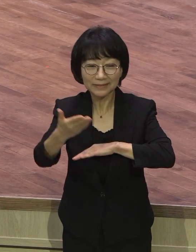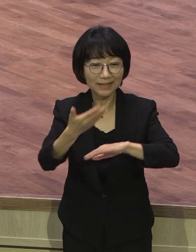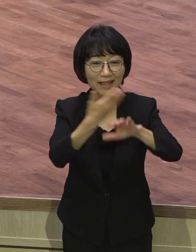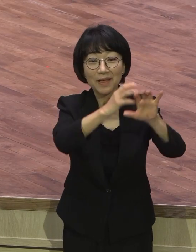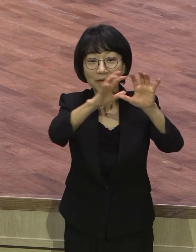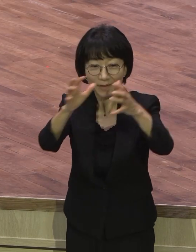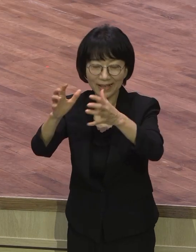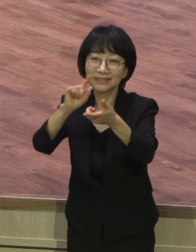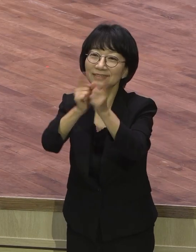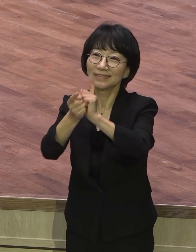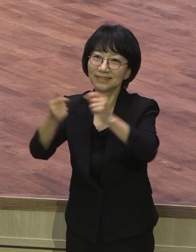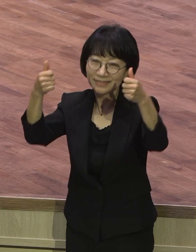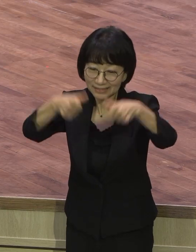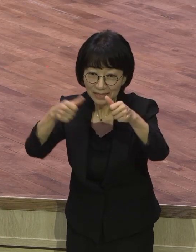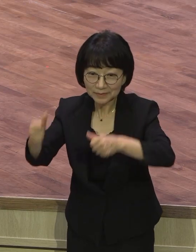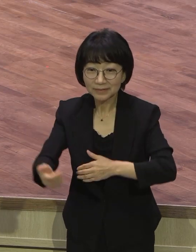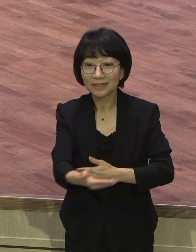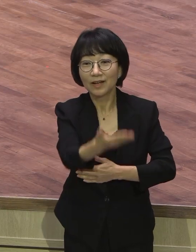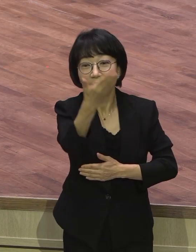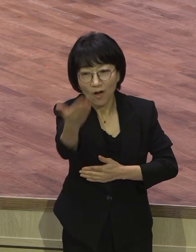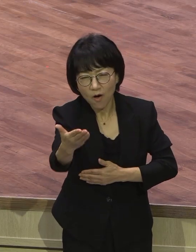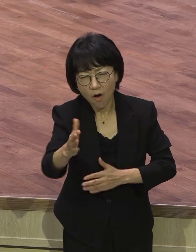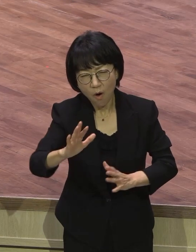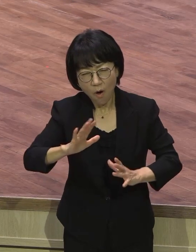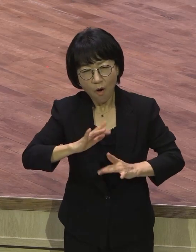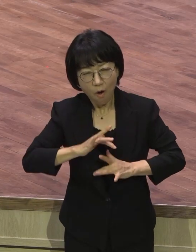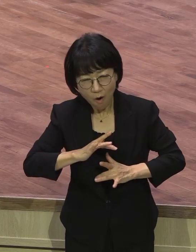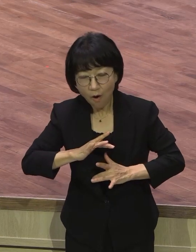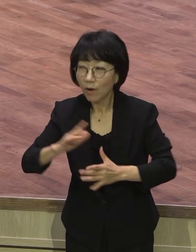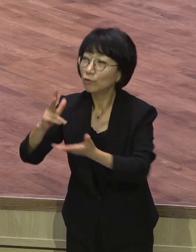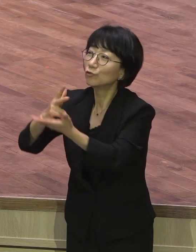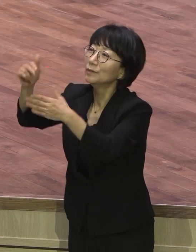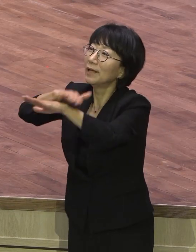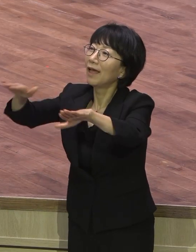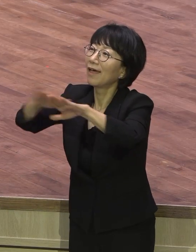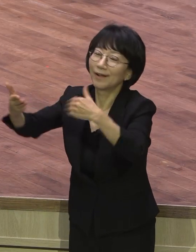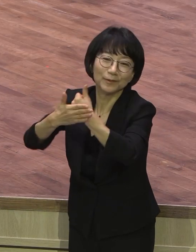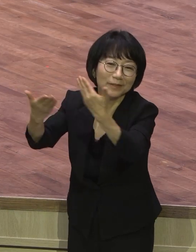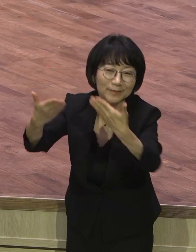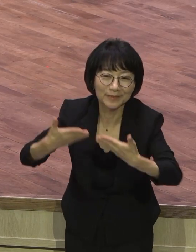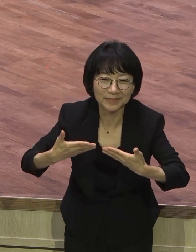같이 서로 다 인사합시다. 성도님의 두려움은 주님이 해결하십니다.